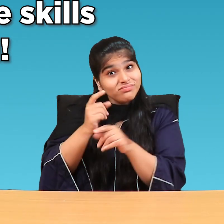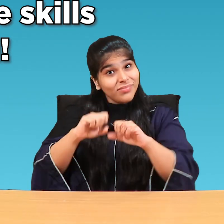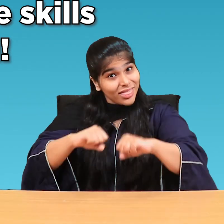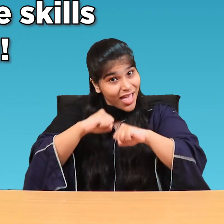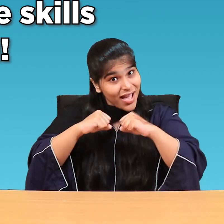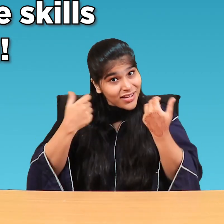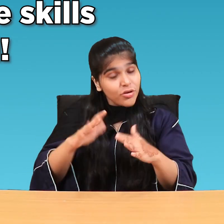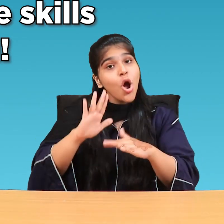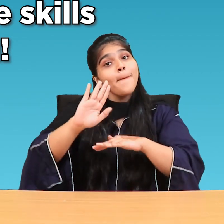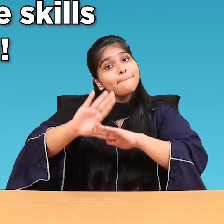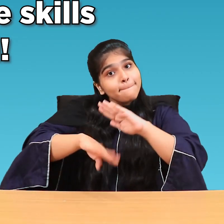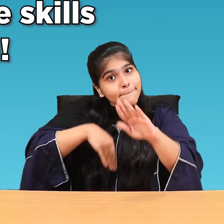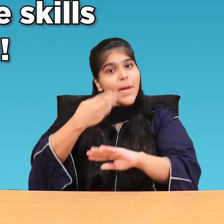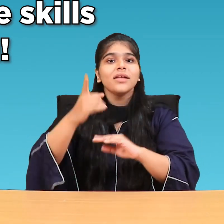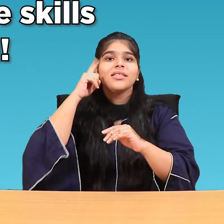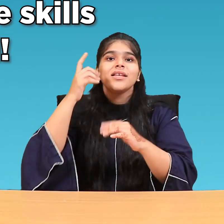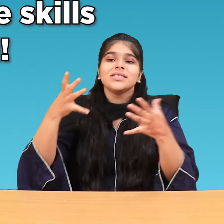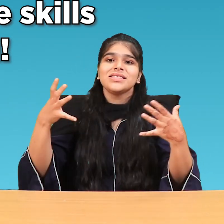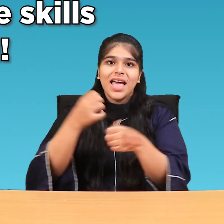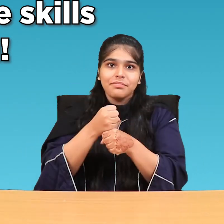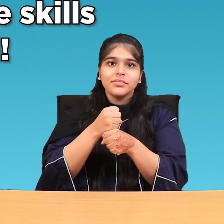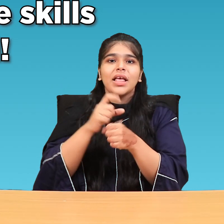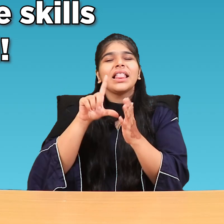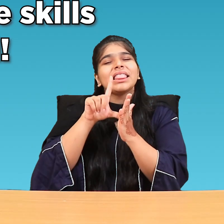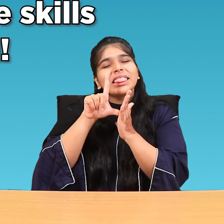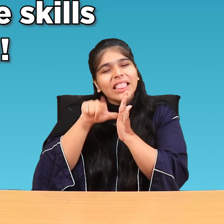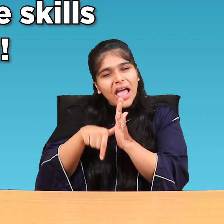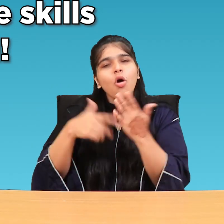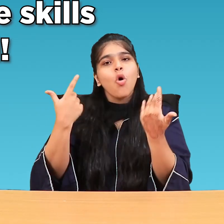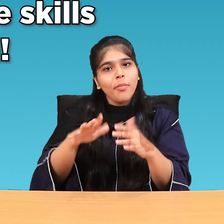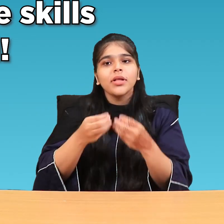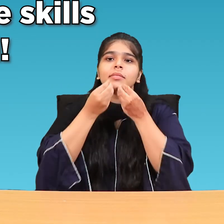हम बाद में जाके ये सब्जेक्ट्स थोड़े से लेटर स्टेज पर इंट्रोड्यूस करवाएं।